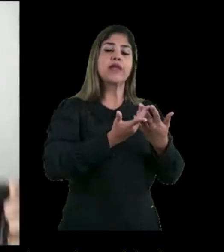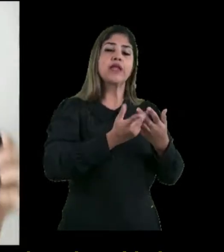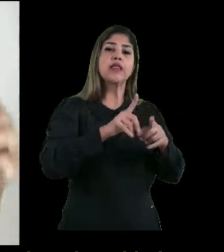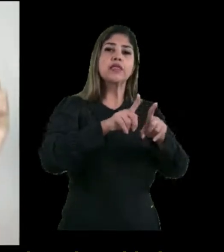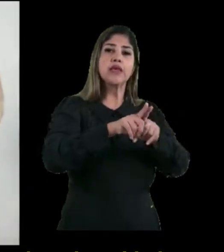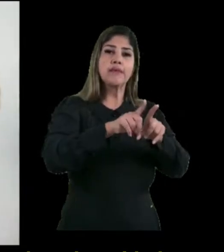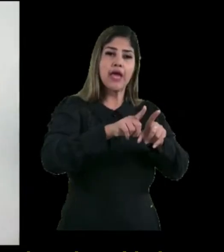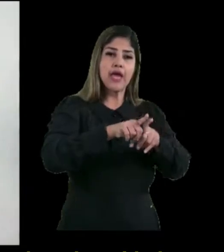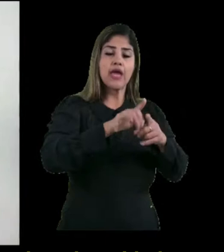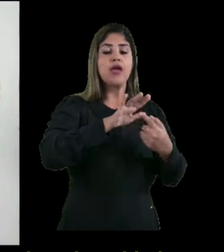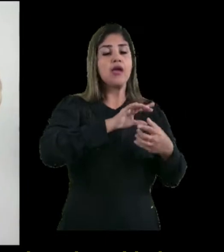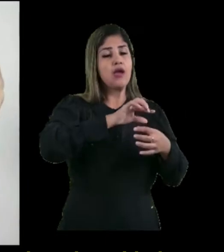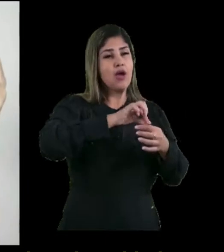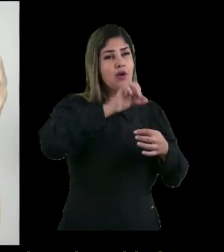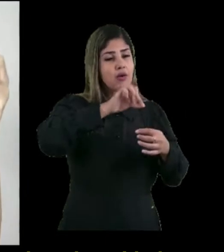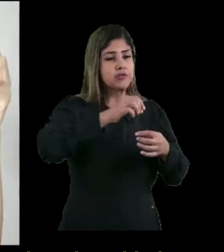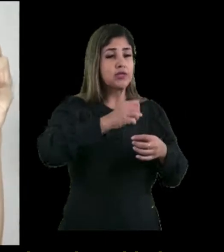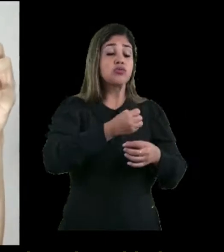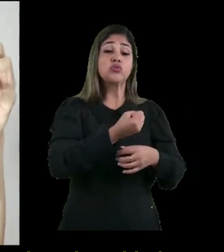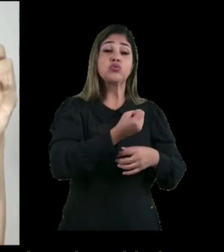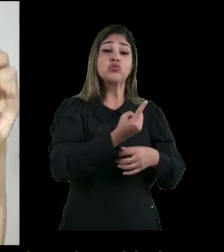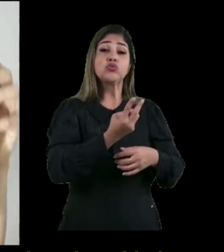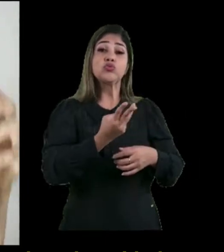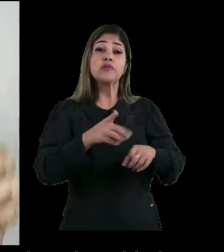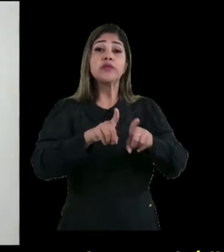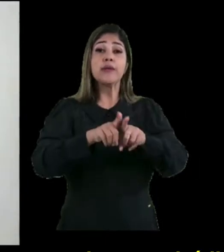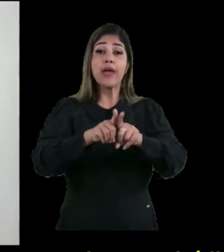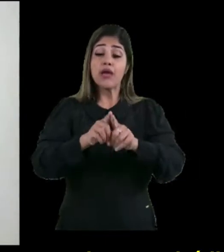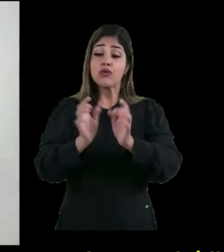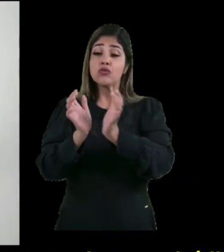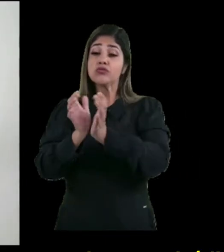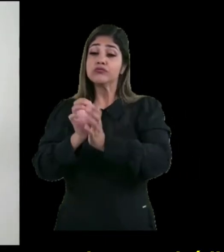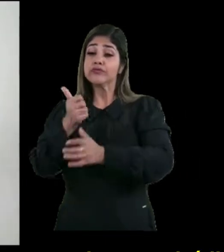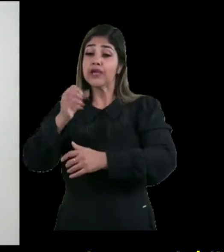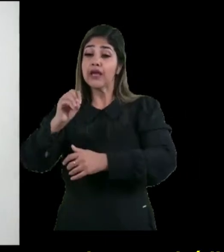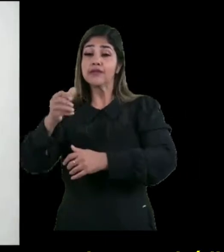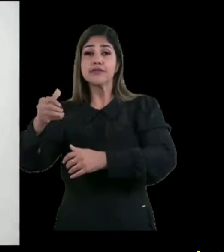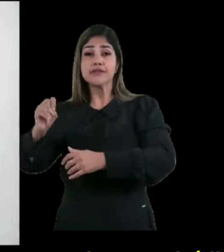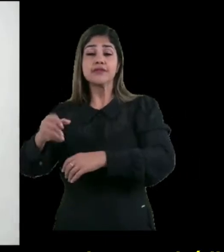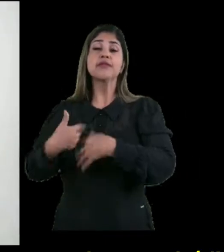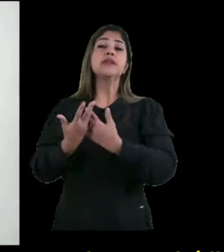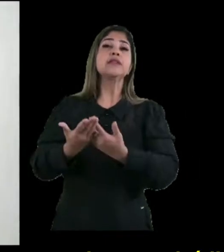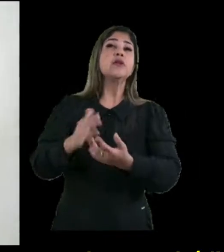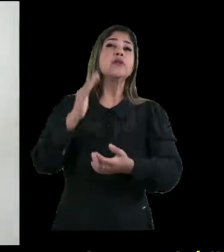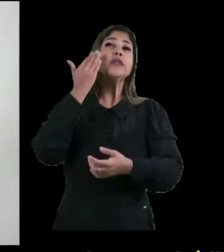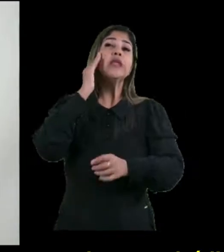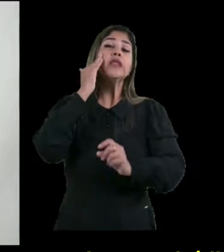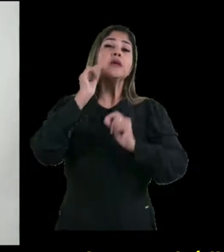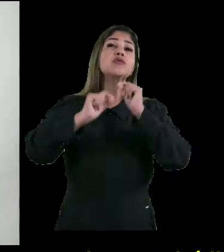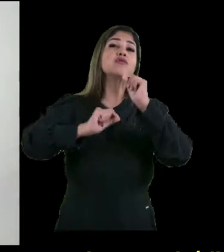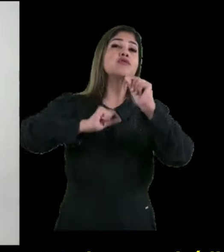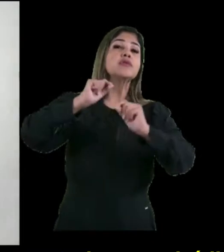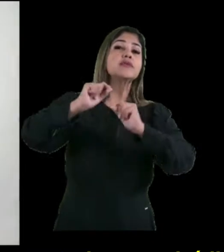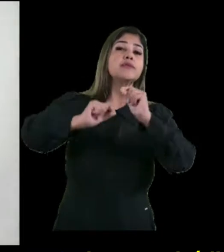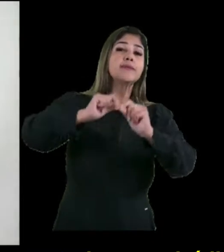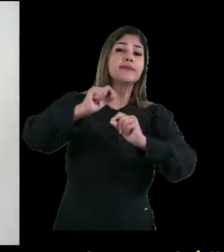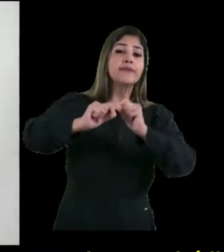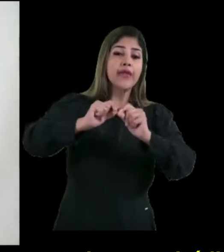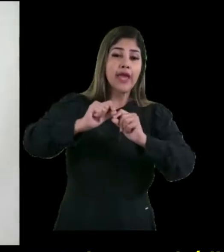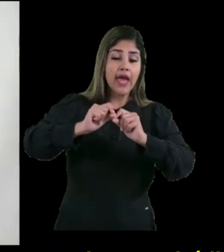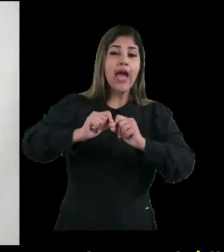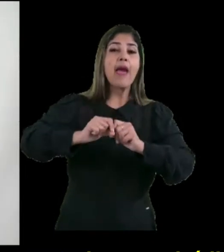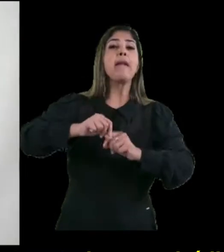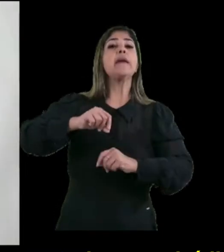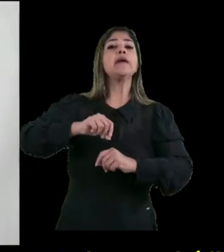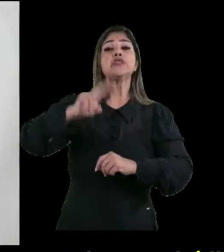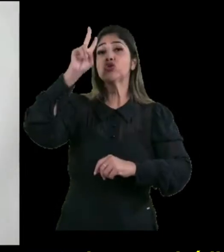e um soroban de unidade e dezena. Assim, compreendemos com este estudo que episódios